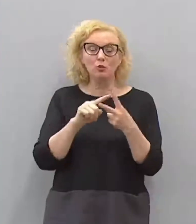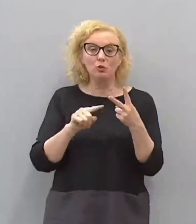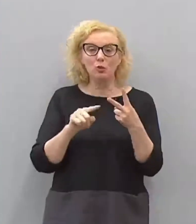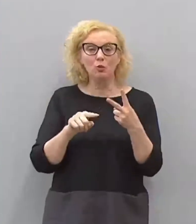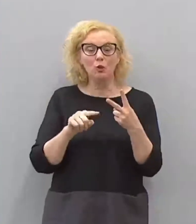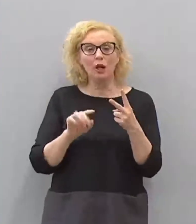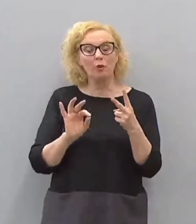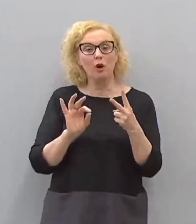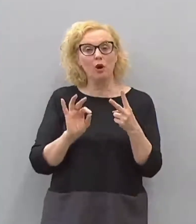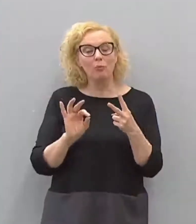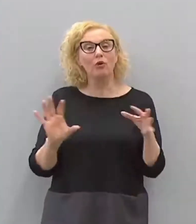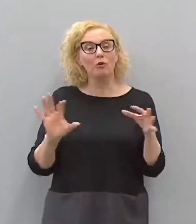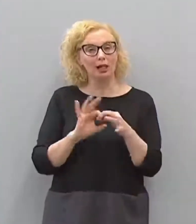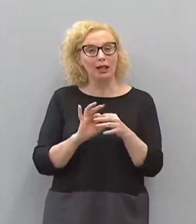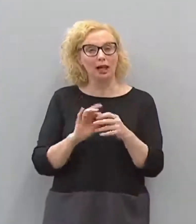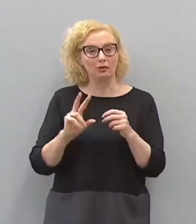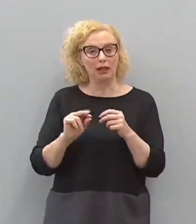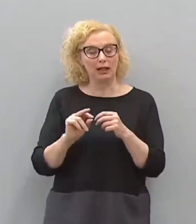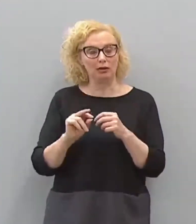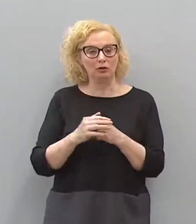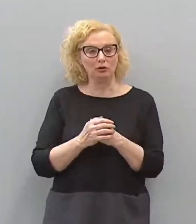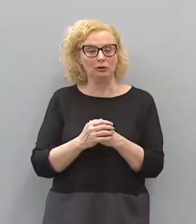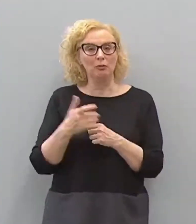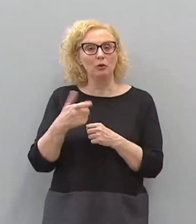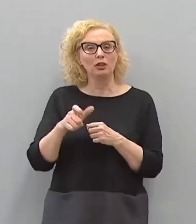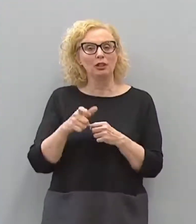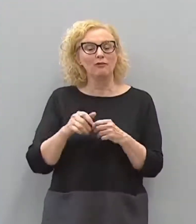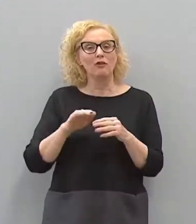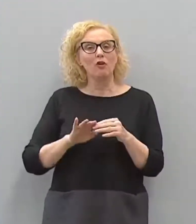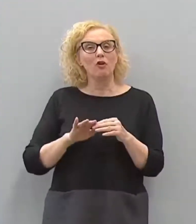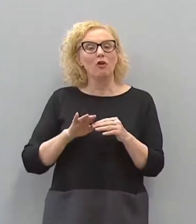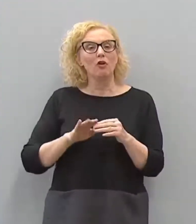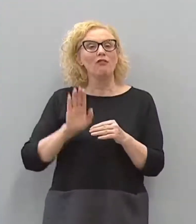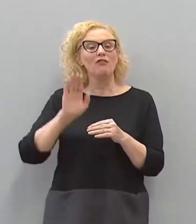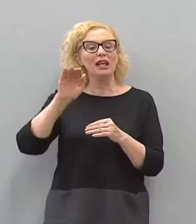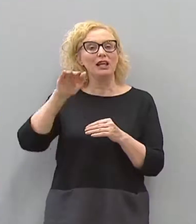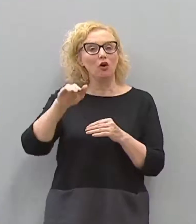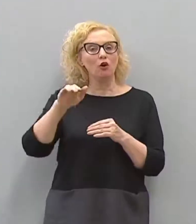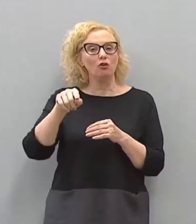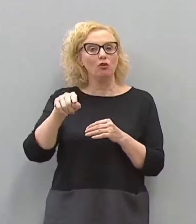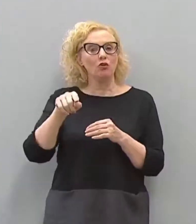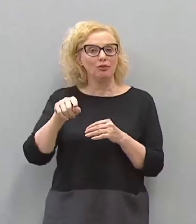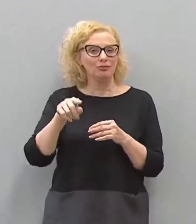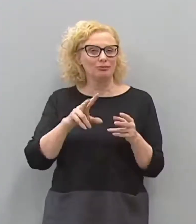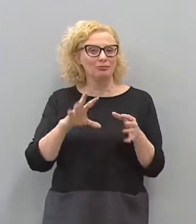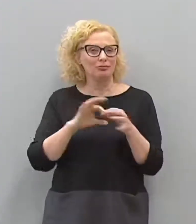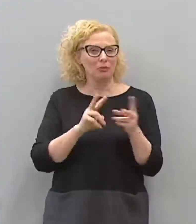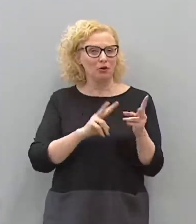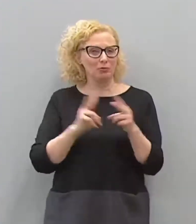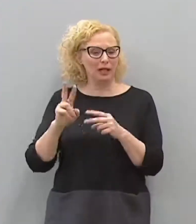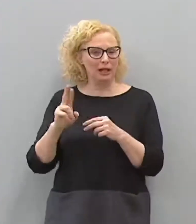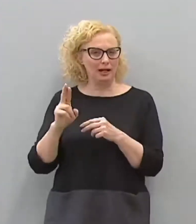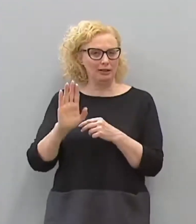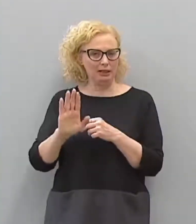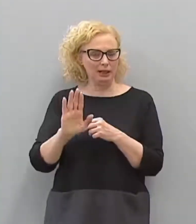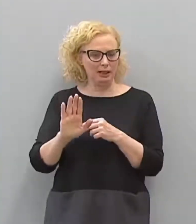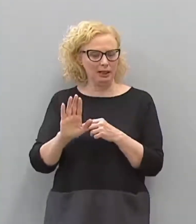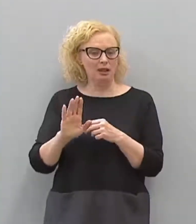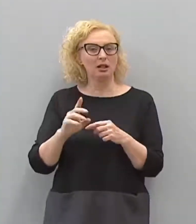commissari sono su trento perché il viadotto la viabilità dell'ospedale di ravina e quindi viadotto di ravina